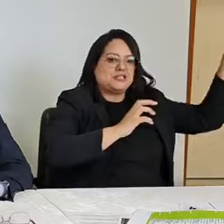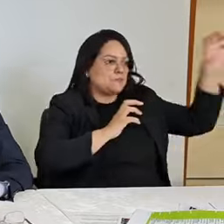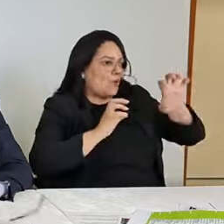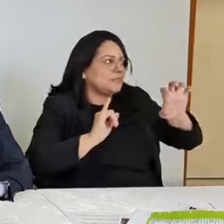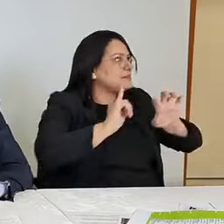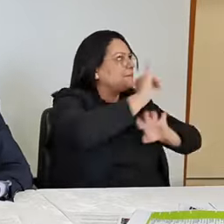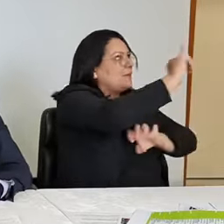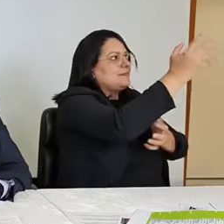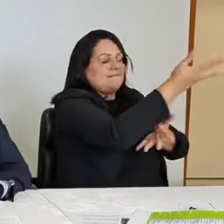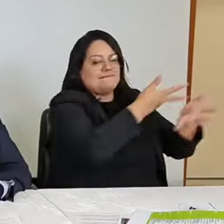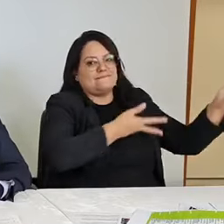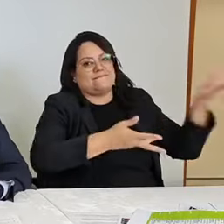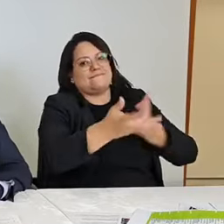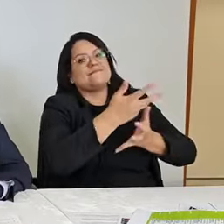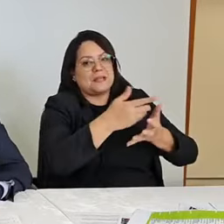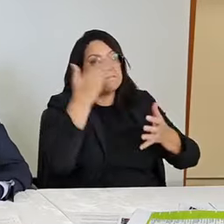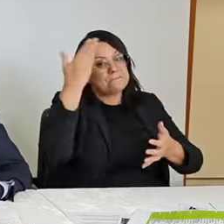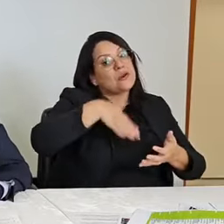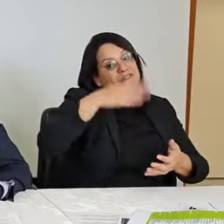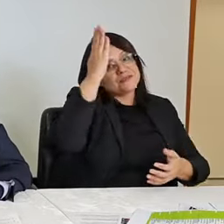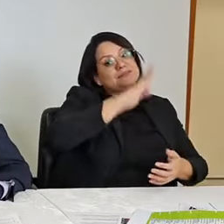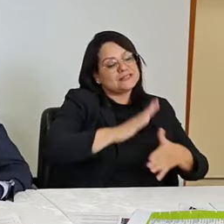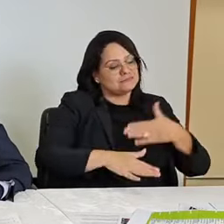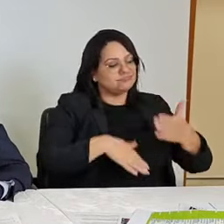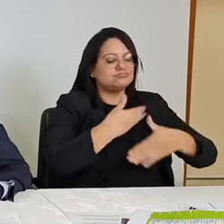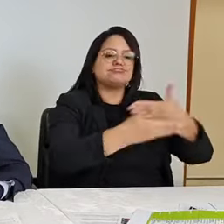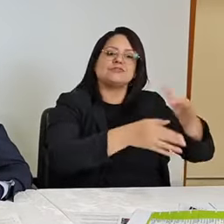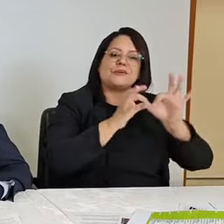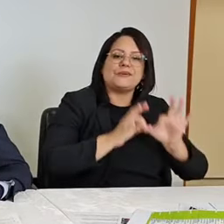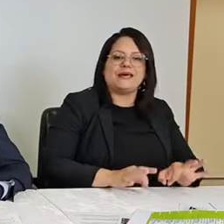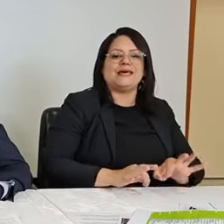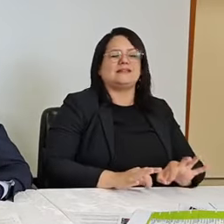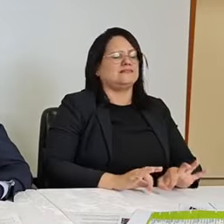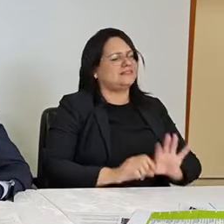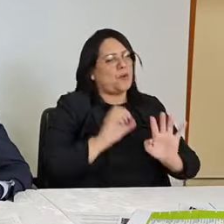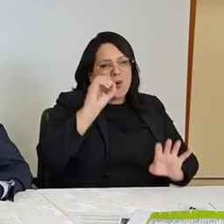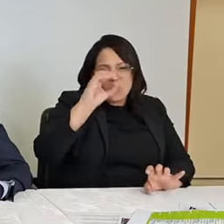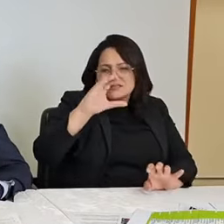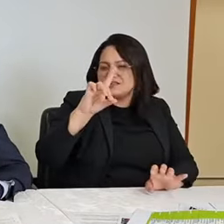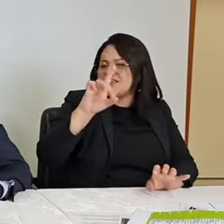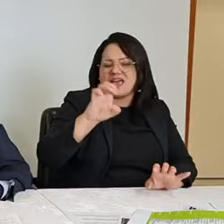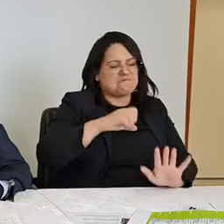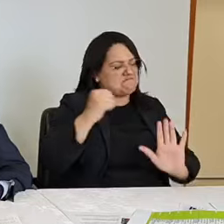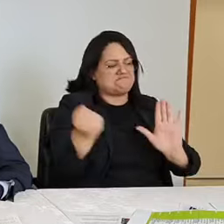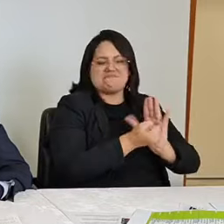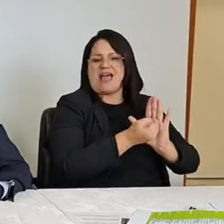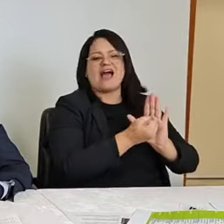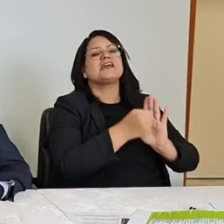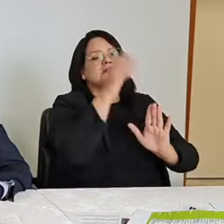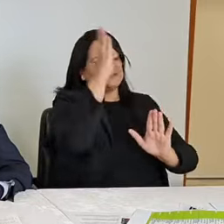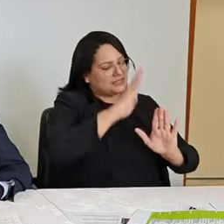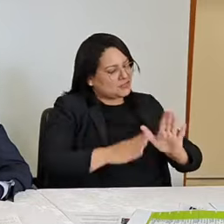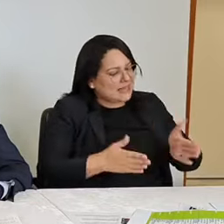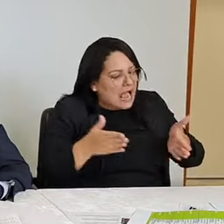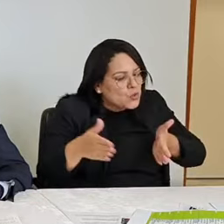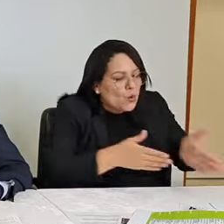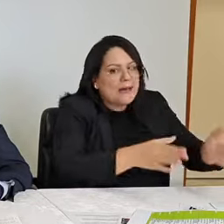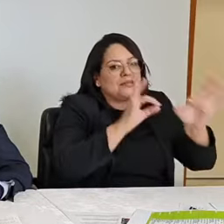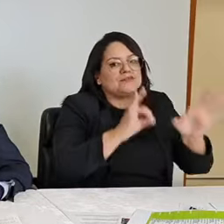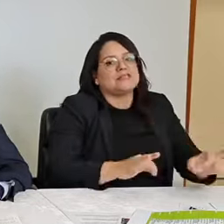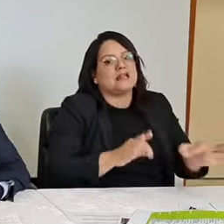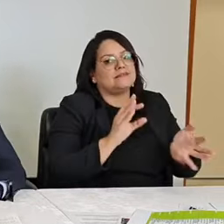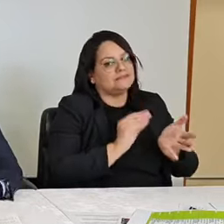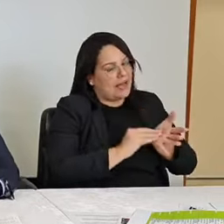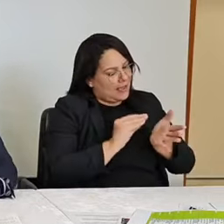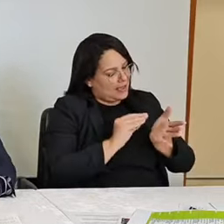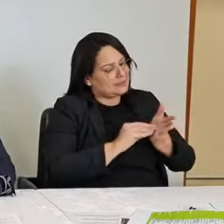Brasil é um país que caminha no rumo correto. Então é um baita sinalização de que a gente está no caminho certo. Ainda falta um espaço,